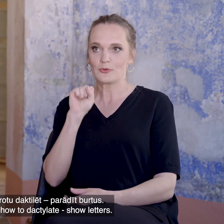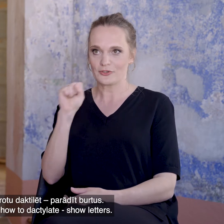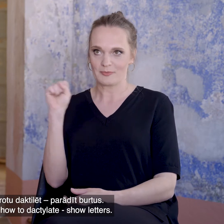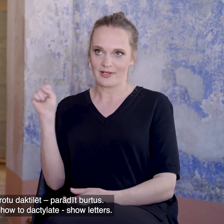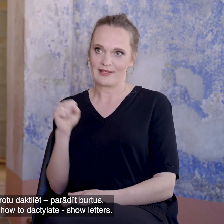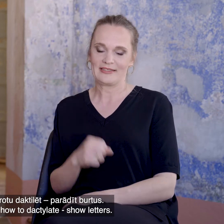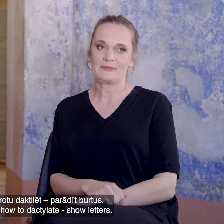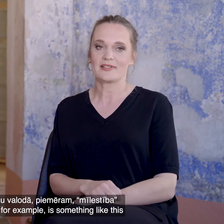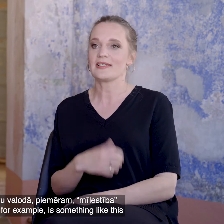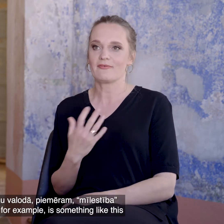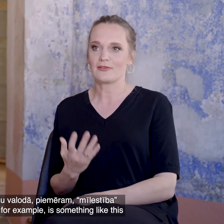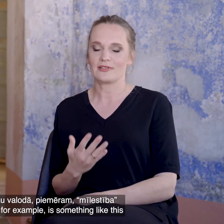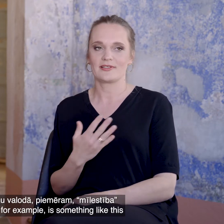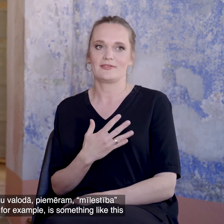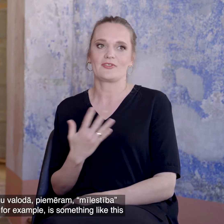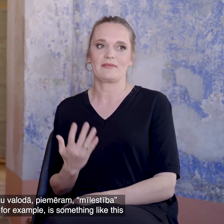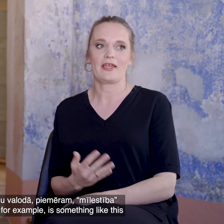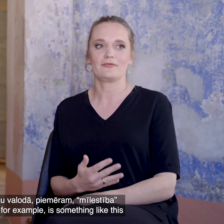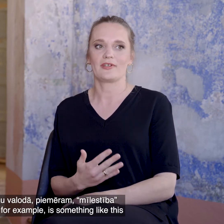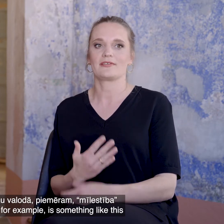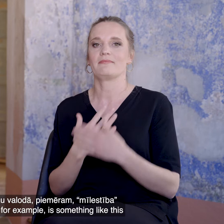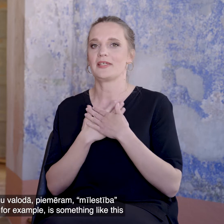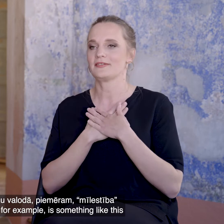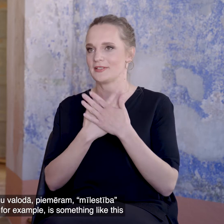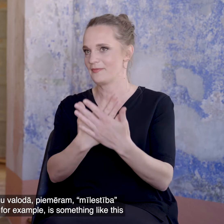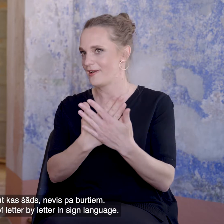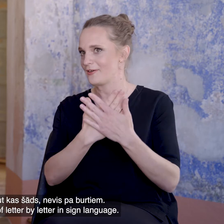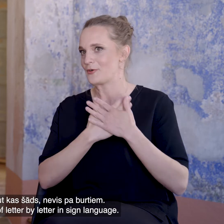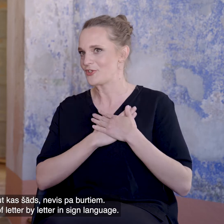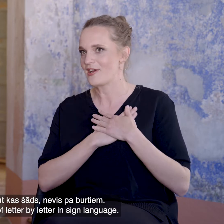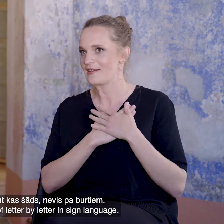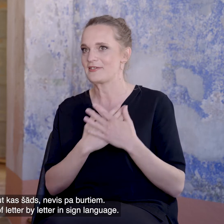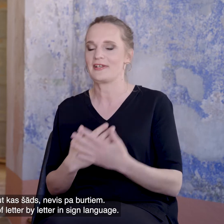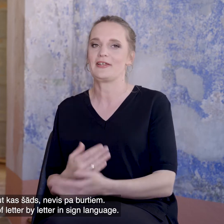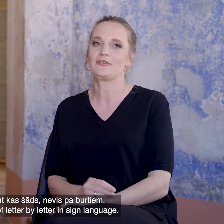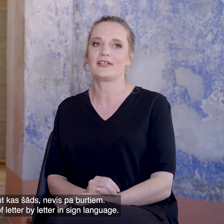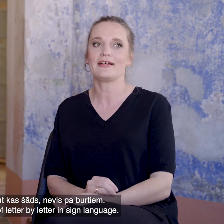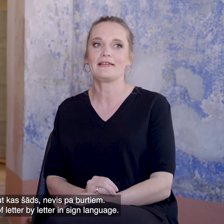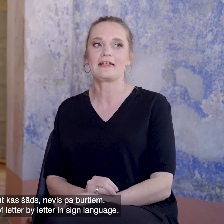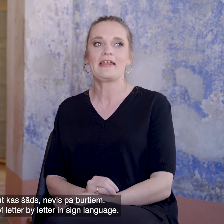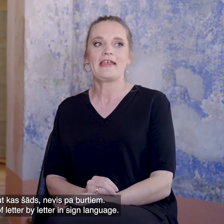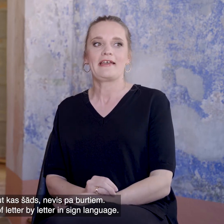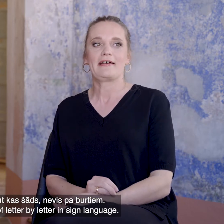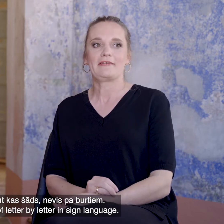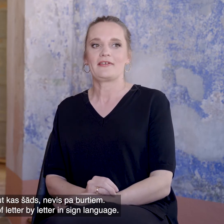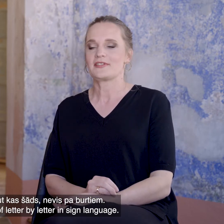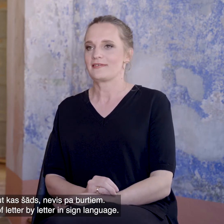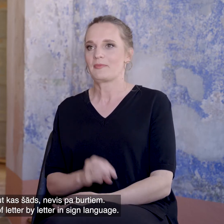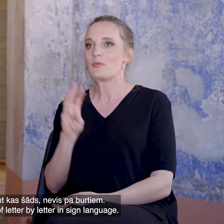burtus parādīta, bet zīmju valoda tas nozīmē, teiksim, mīlestība, ja ir kaut kas šāds vai ne, un tā tālāk. Nevis pa